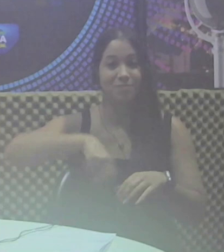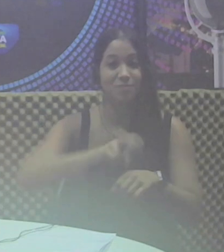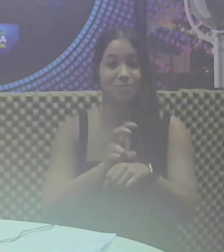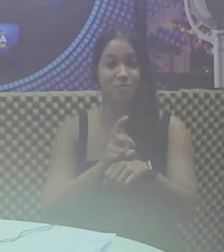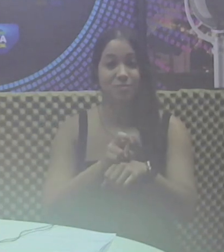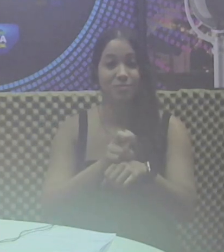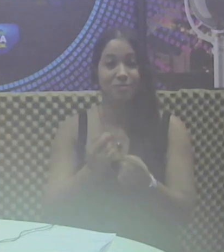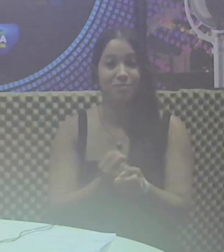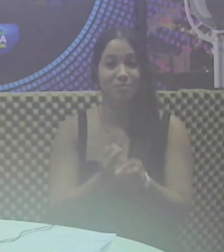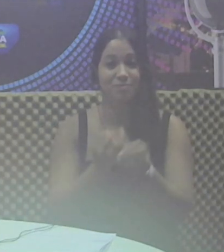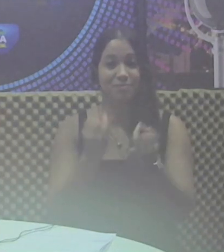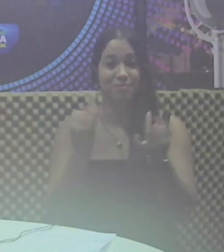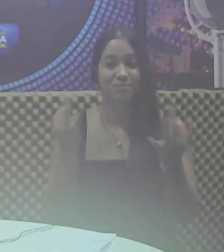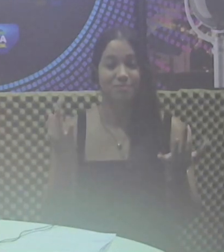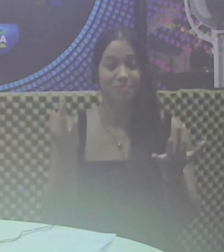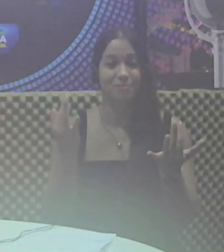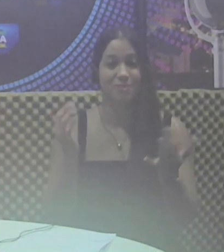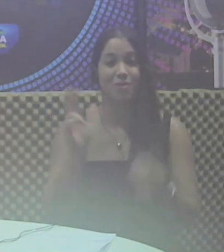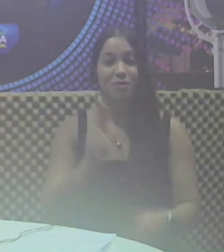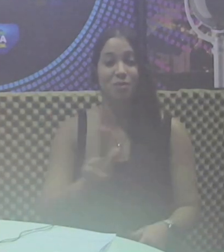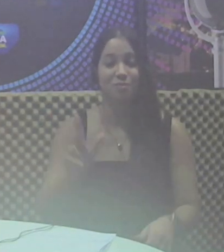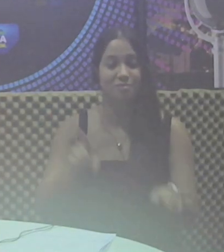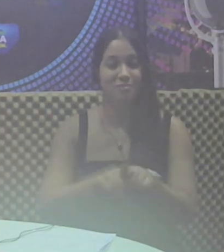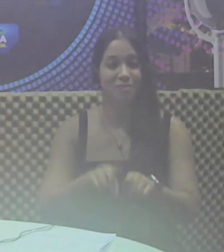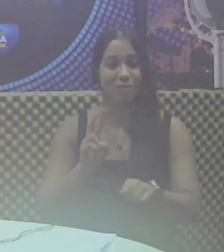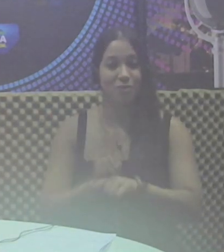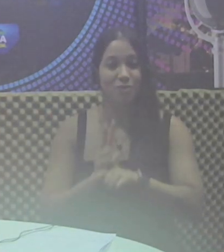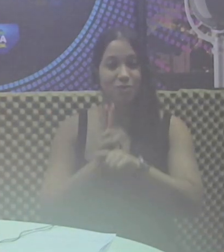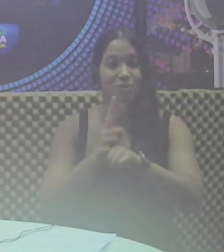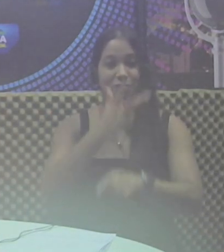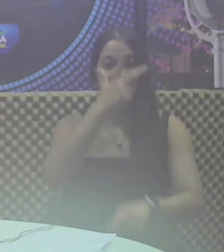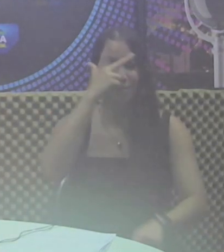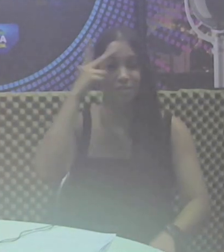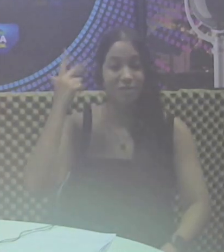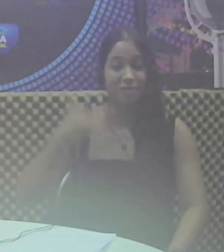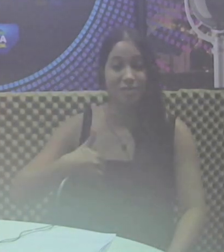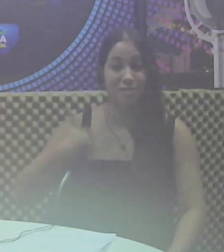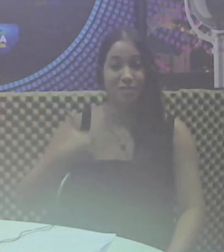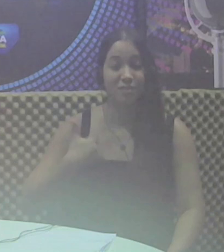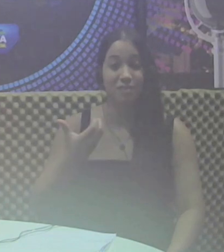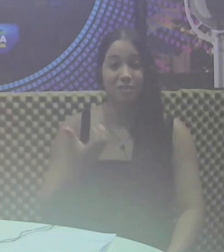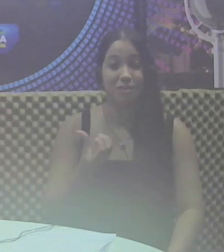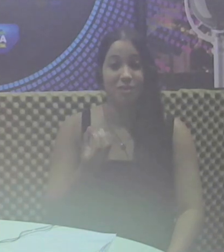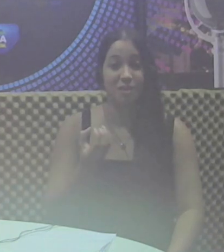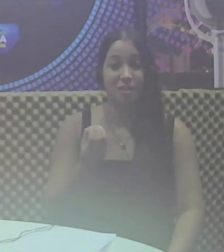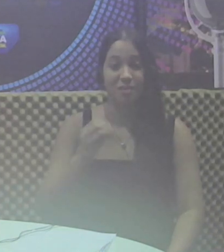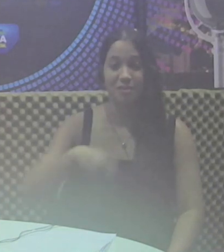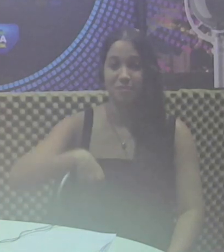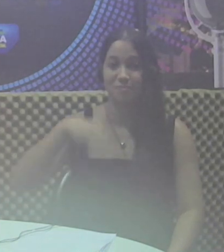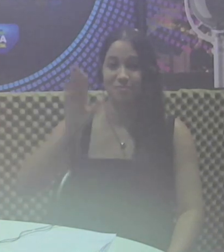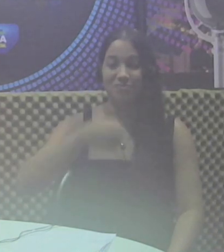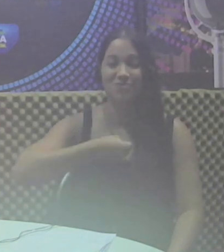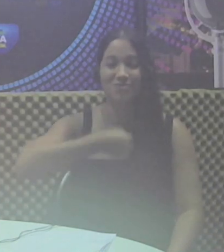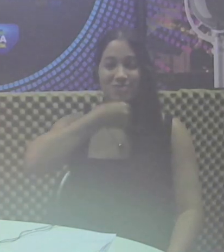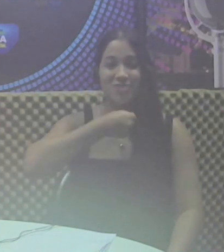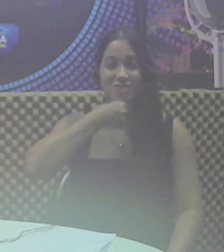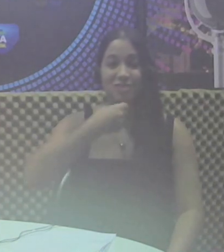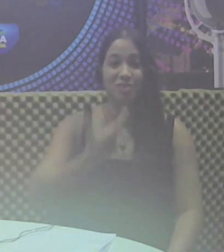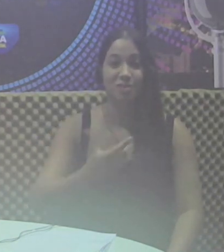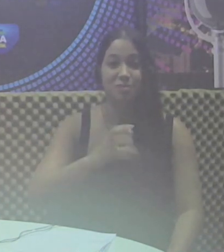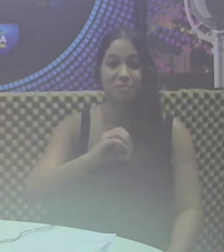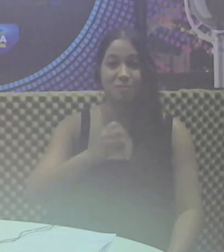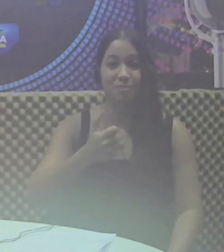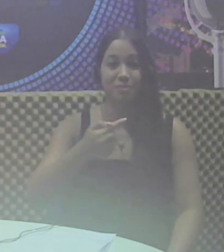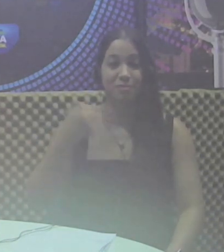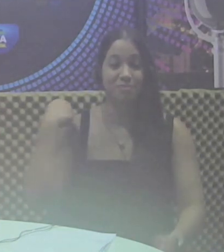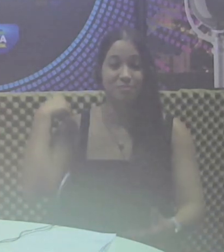robótica e muito mais. E Uberlândia também cuida de outros jovens de mais de 60 anos. De 2017